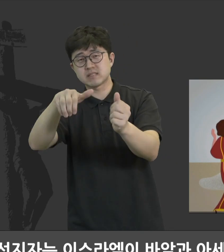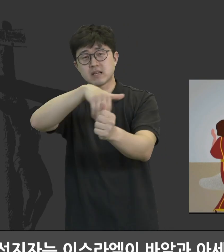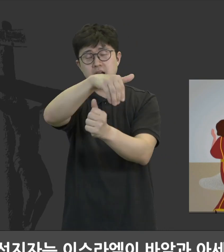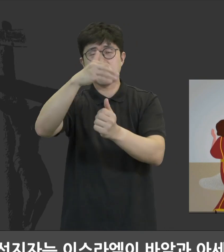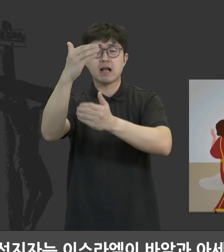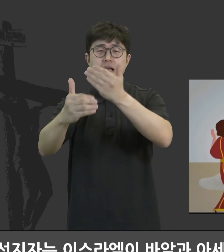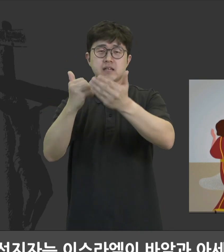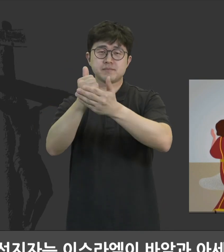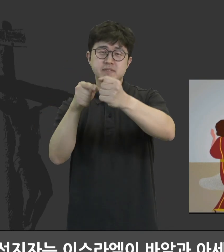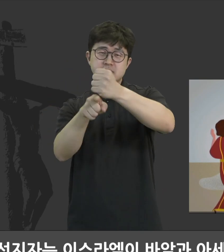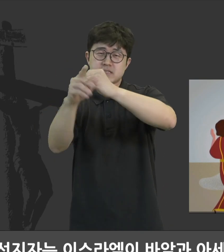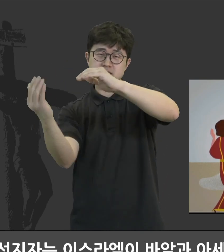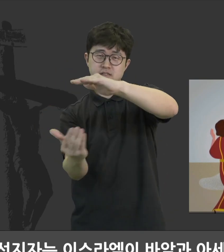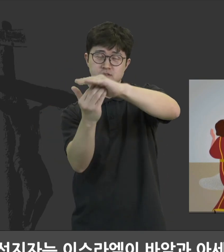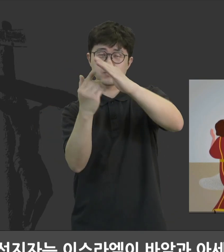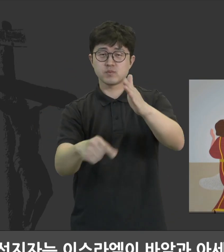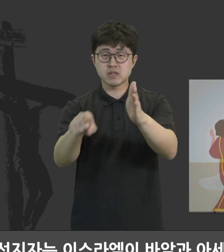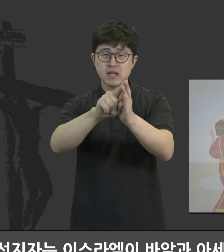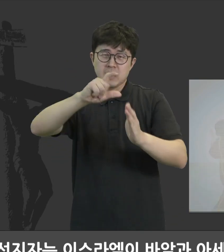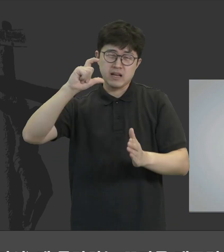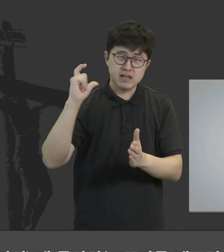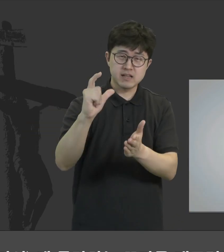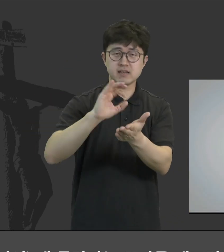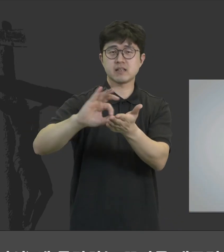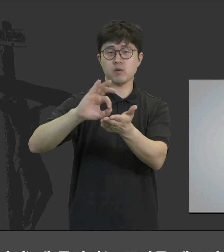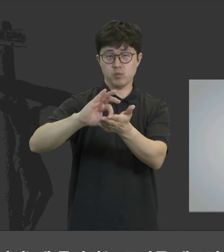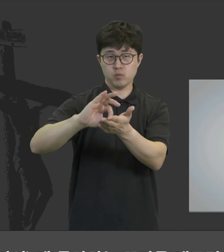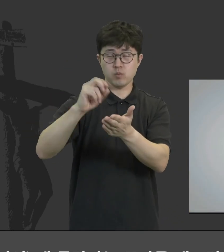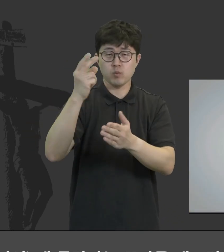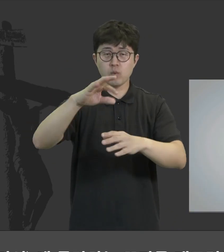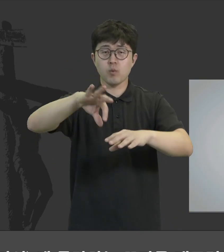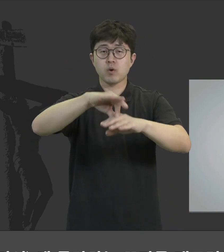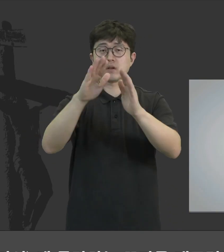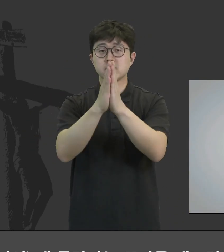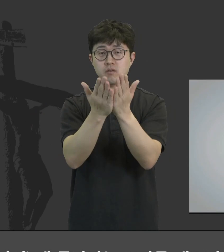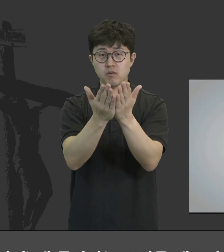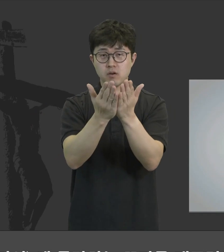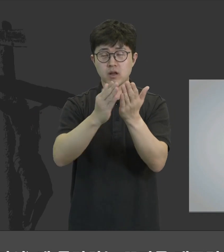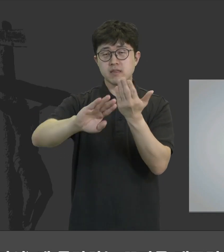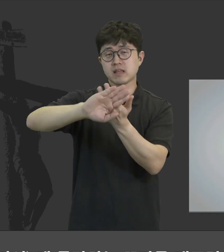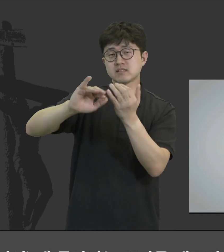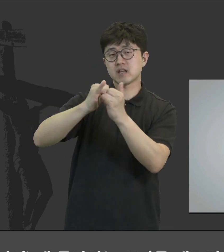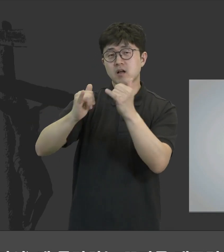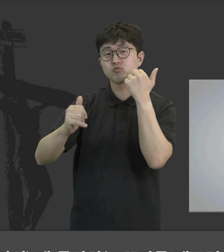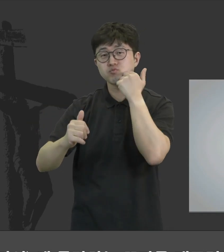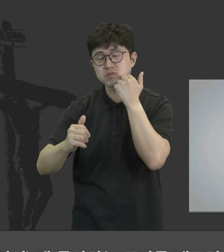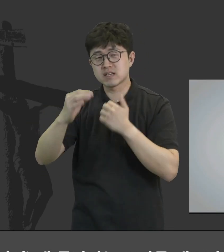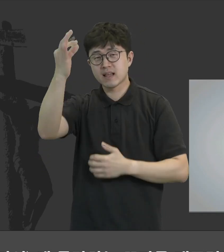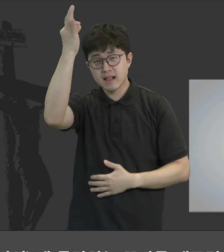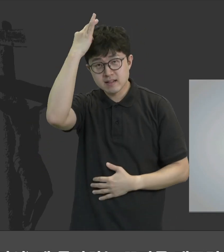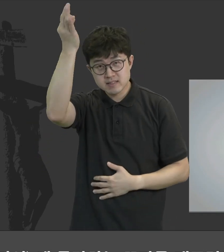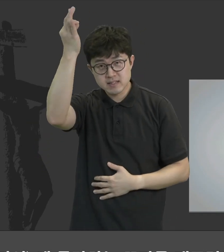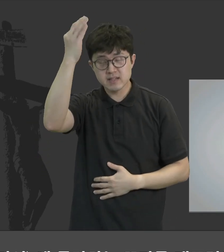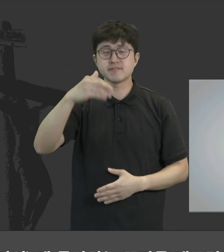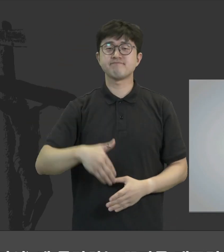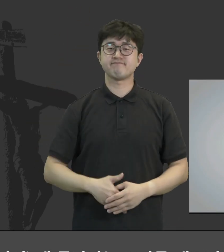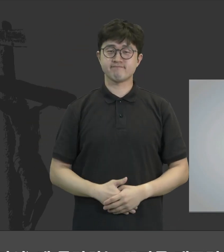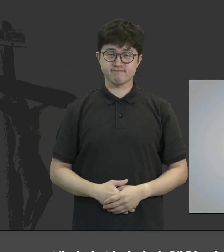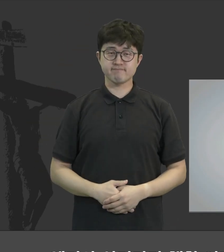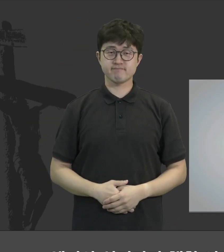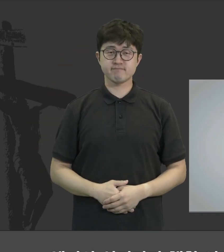위해 강력하게 쓰임받습니다. 열왕기서에 등장하는 또 다른 대표적인 선지자는